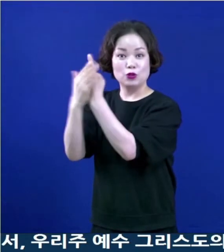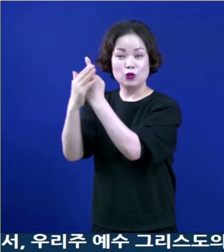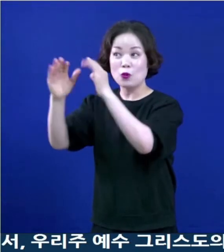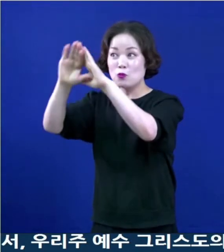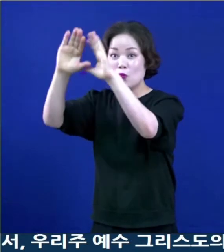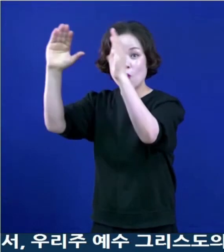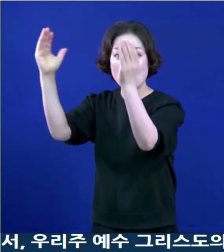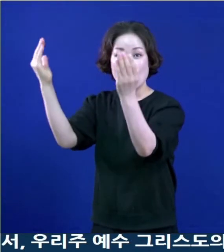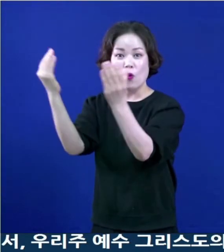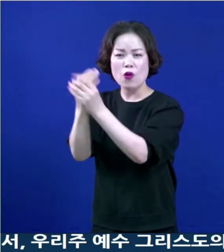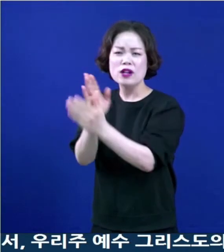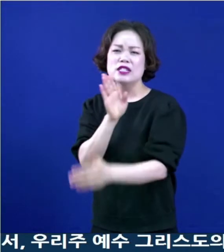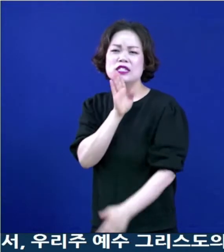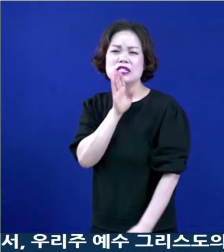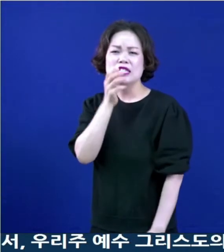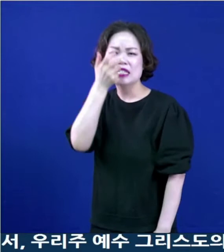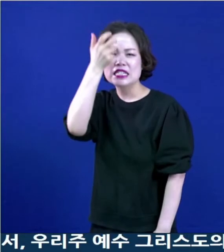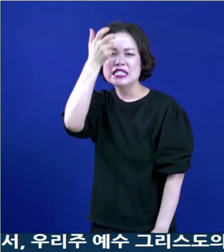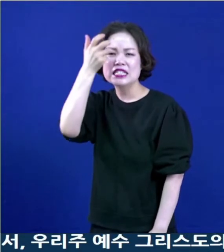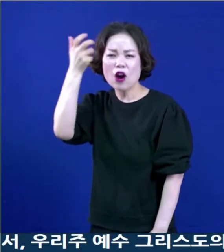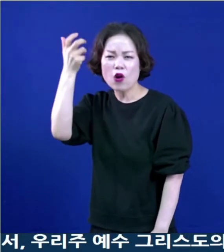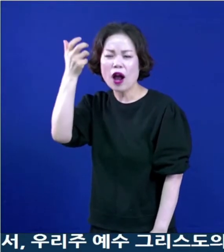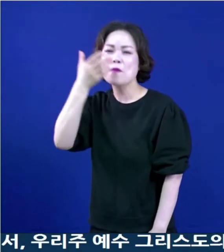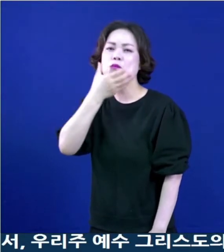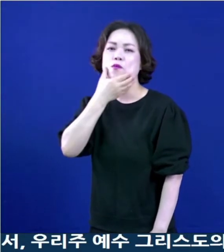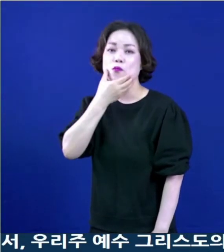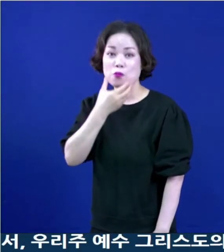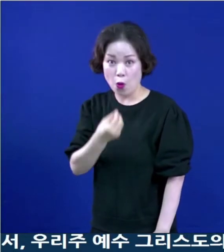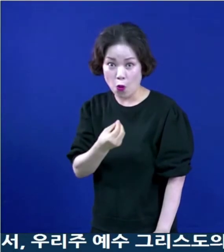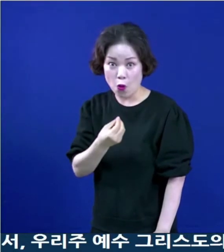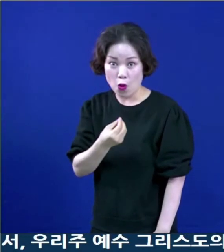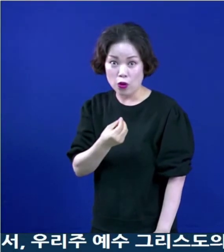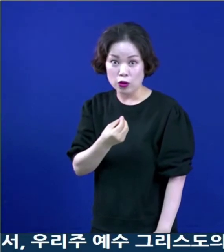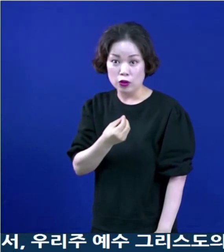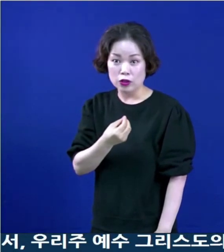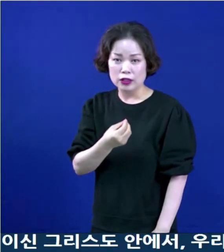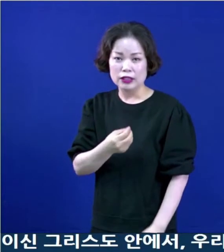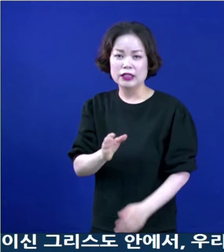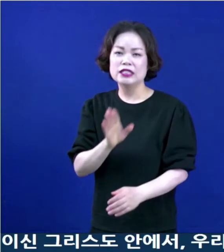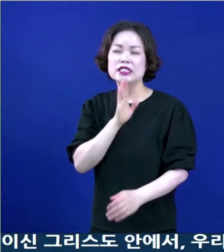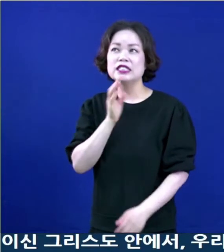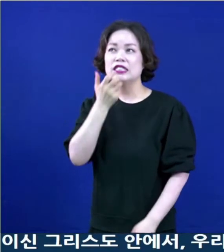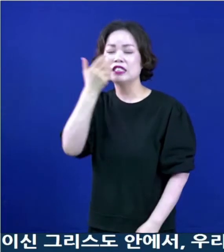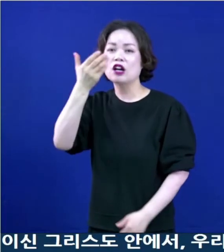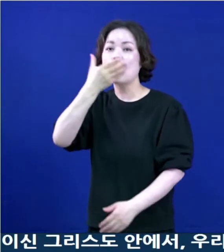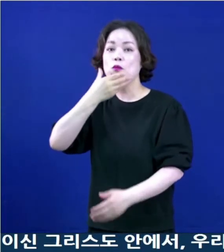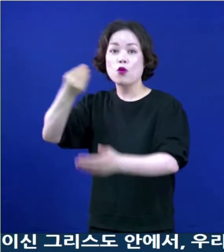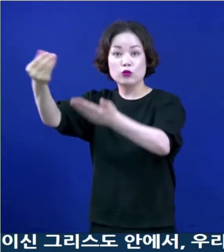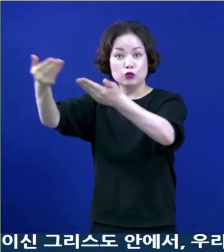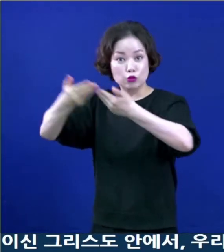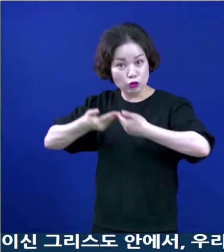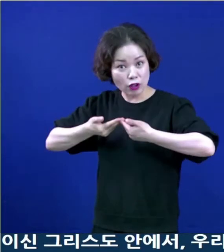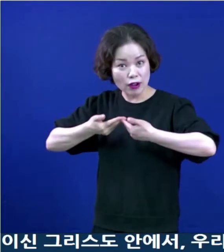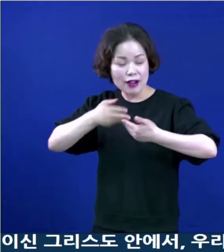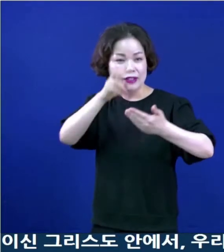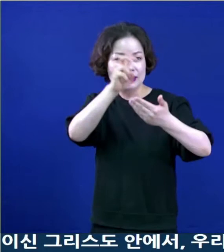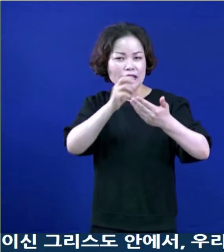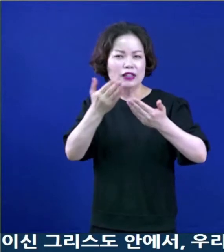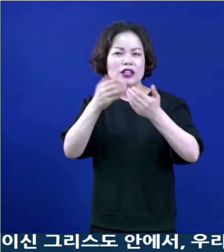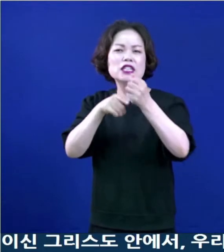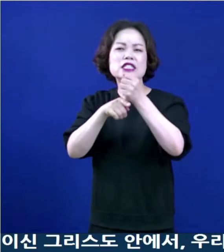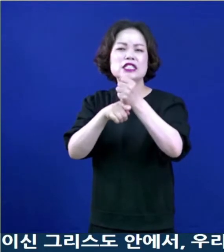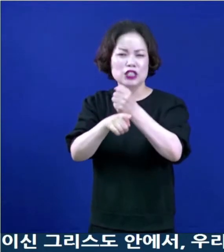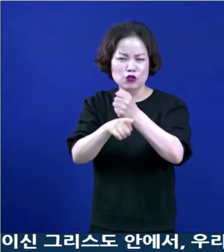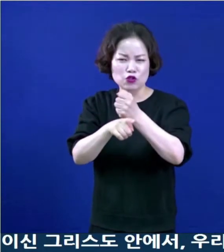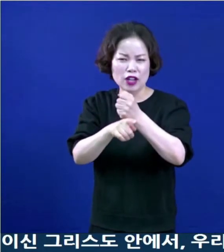모든 신령한 복을 주셨다는 겁니다. 우리 줄이면 신령한 복을 주셨다는 겁니다. 찬송하는 이유가 여기